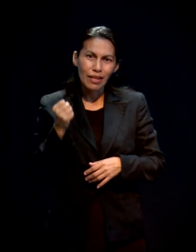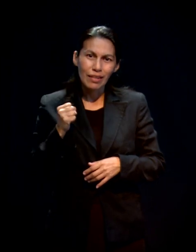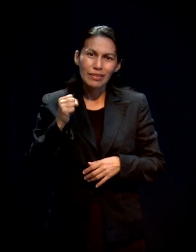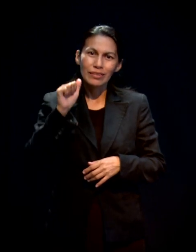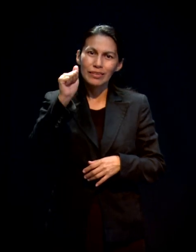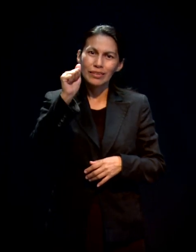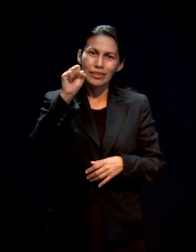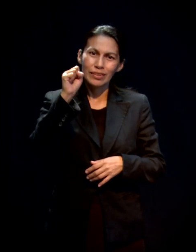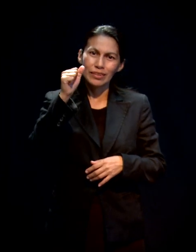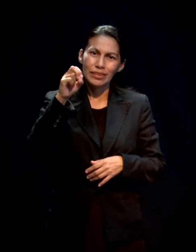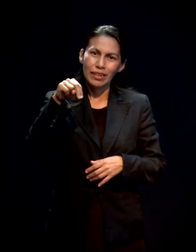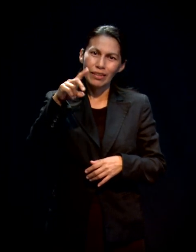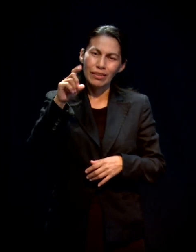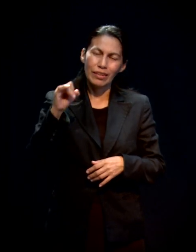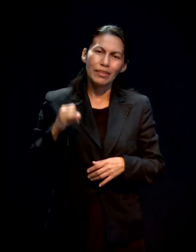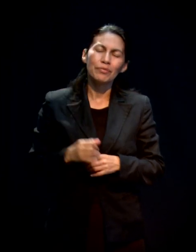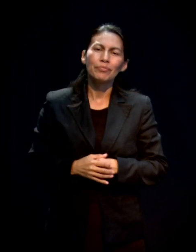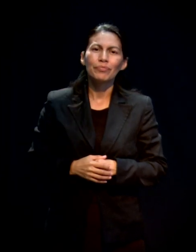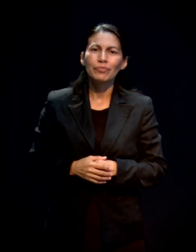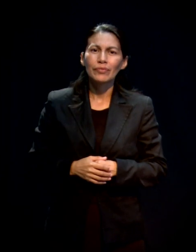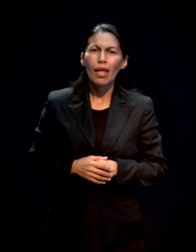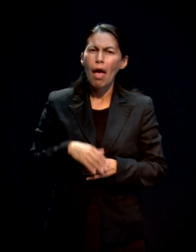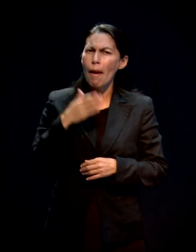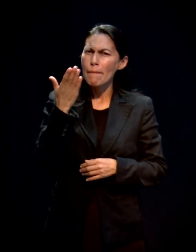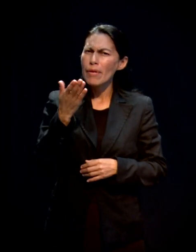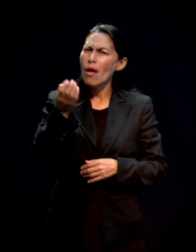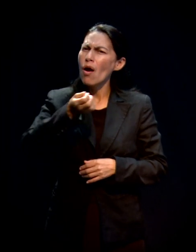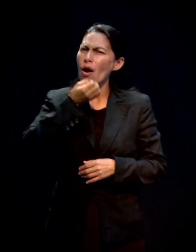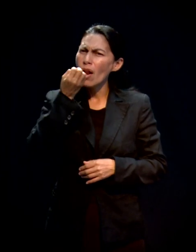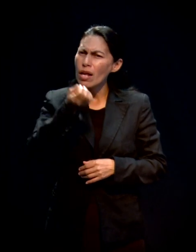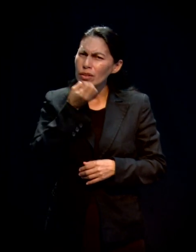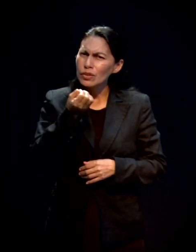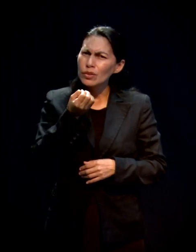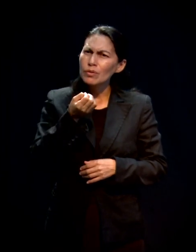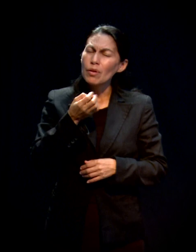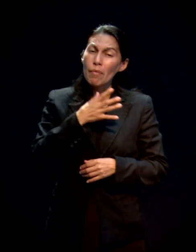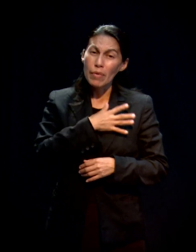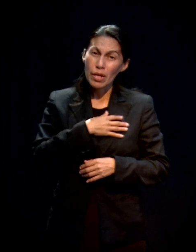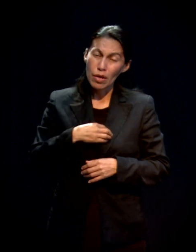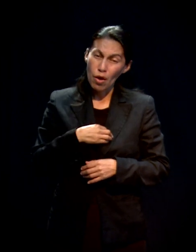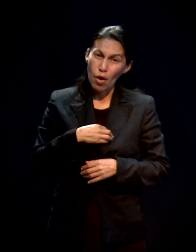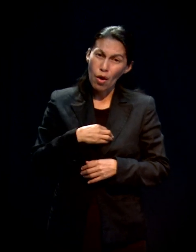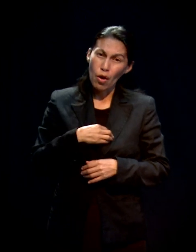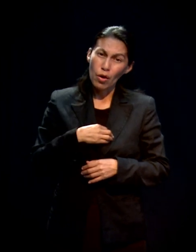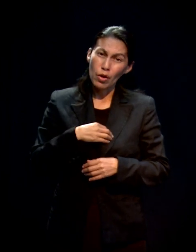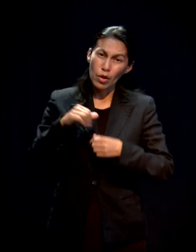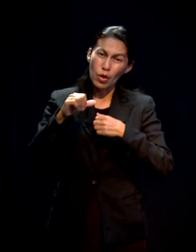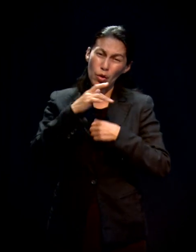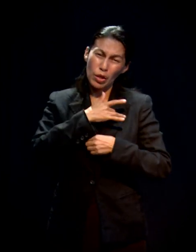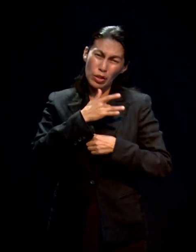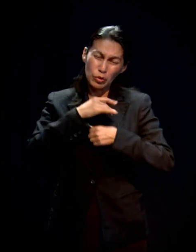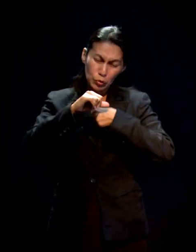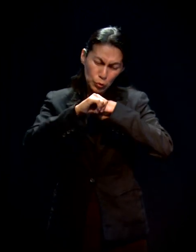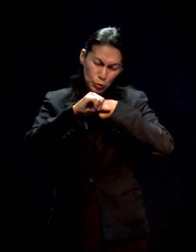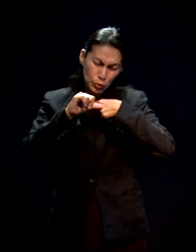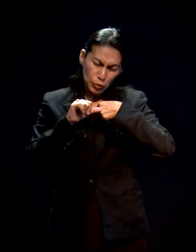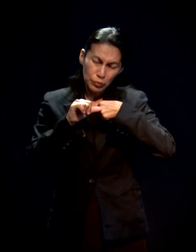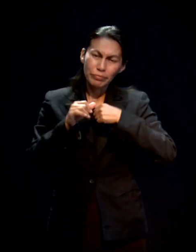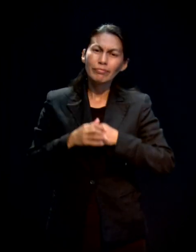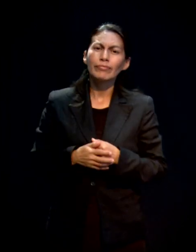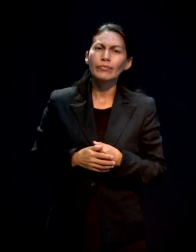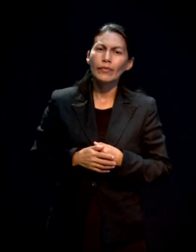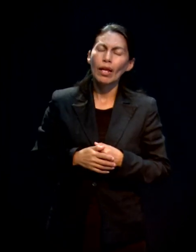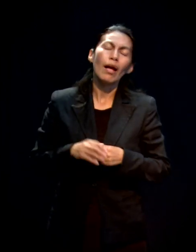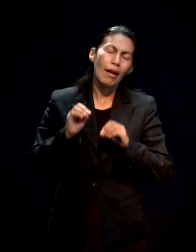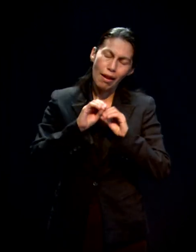pido oración por mi sobrino que será operado del corazón desde luego no lo vamos a dejar y vamos a continuar